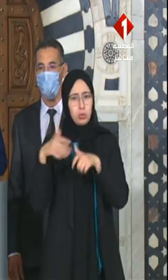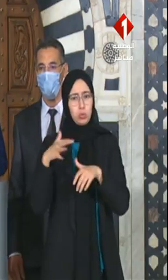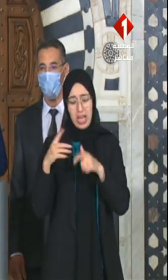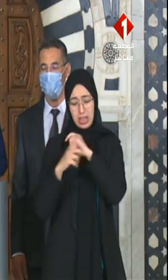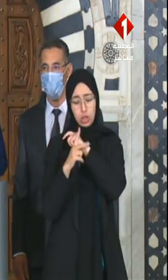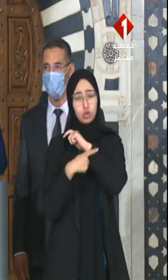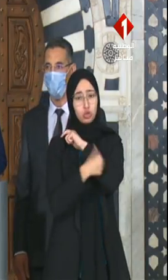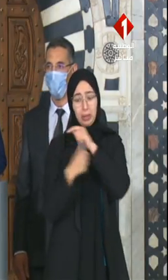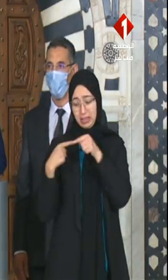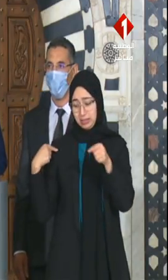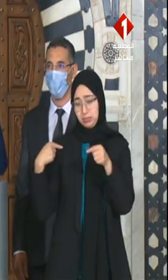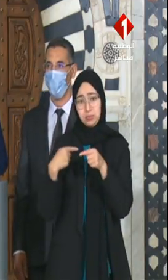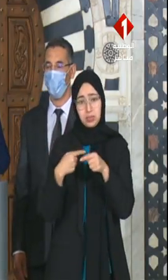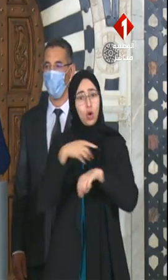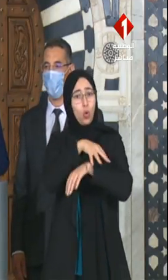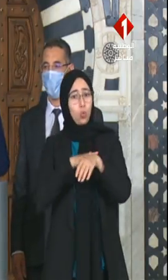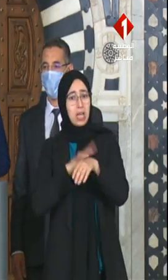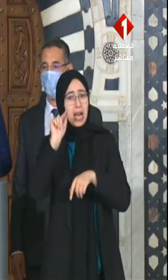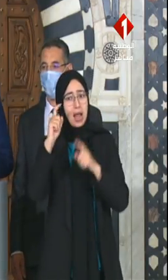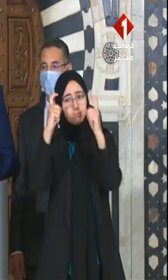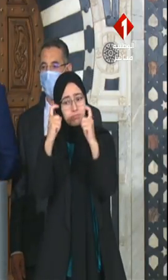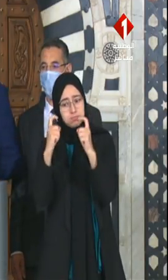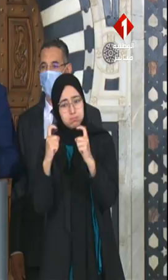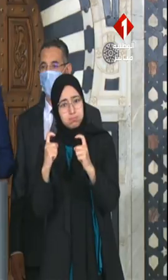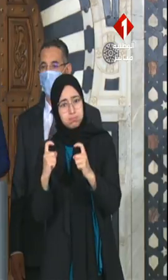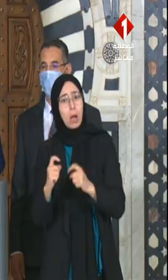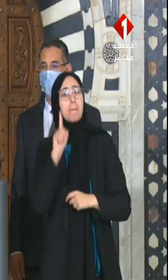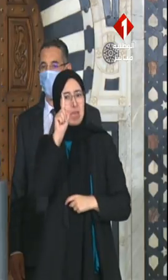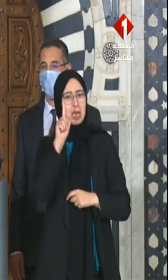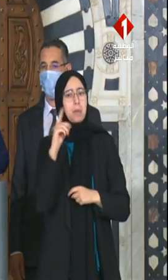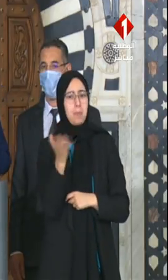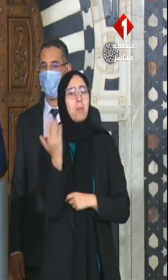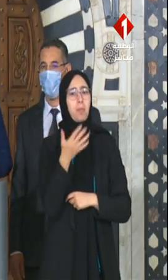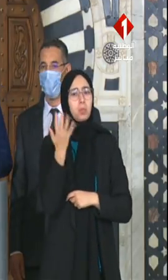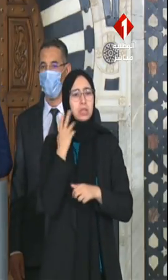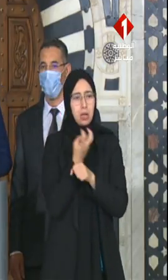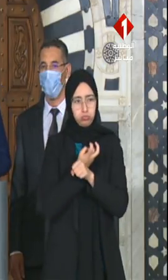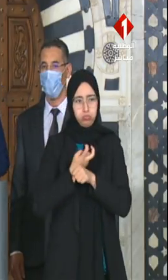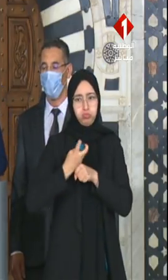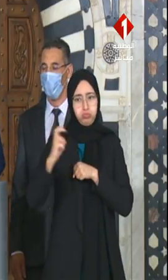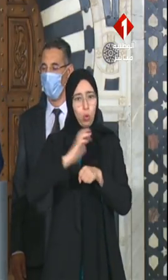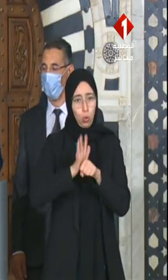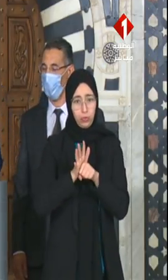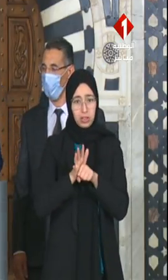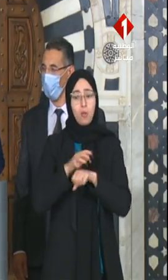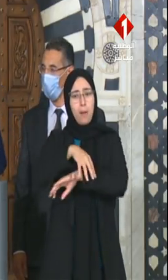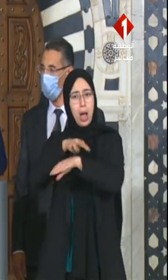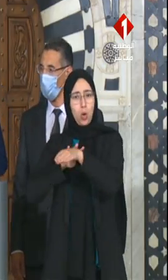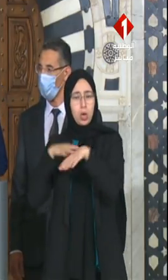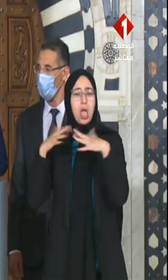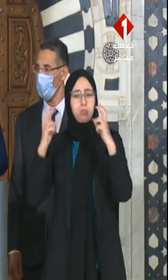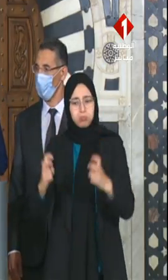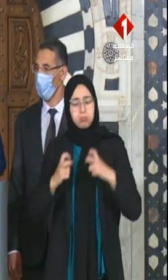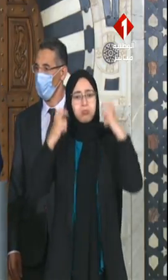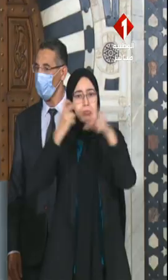يوم الأخيرة. ثم ولايات نقص فيها العدد أم زالت مرتفعة نسبيا، وثم ولايات العدد فيها